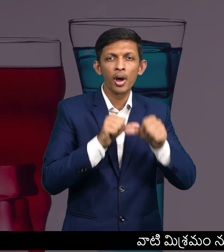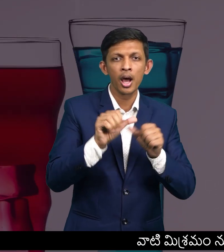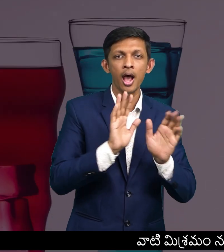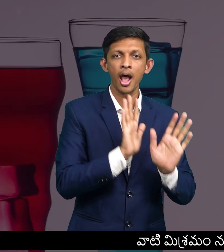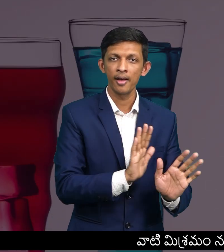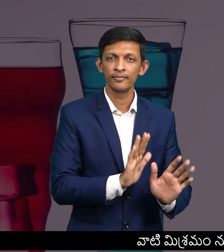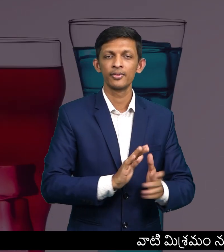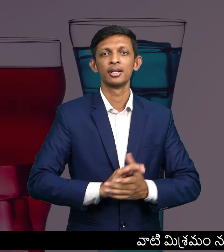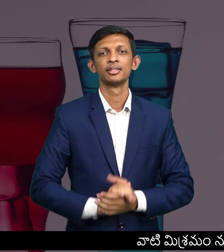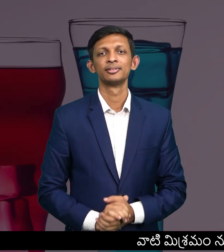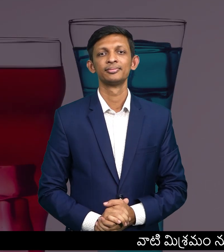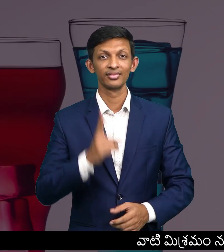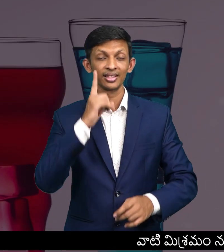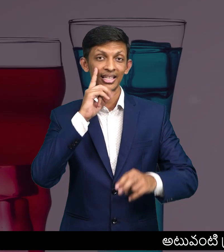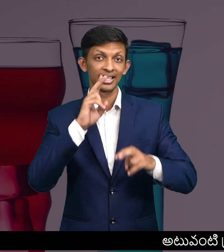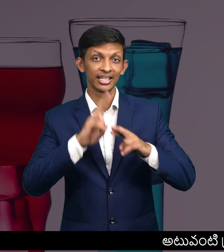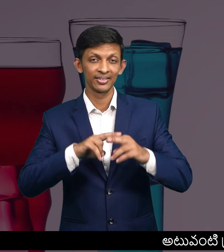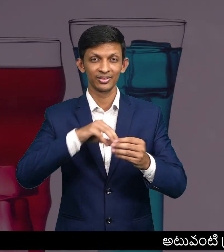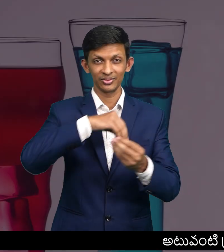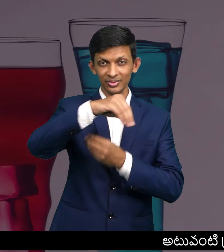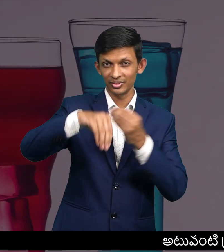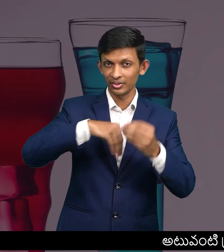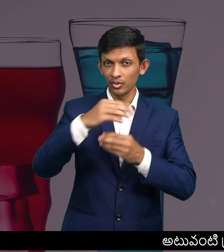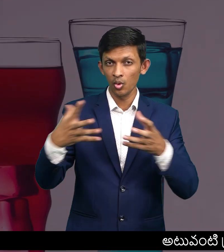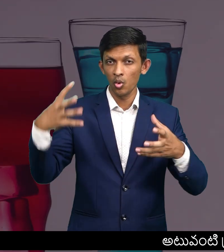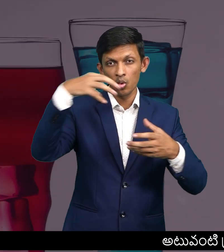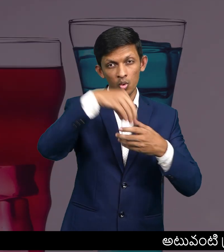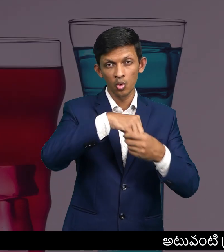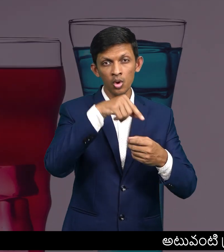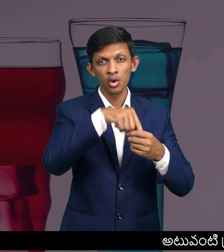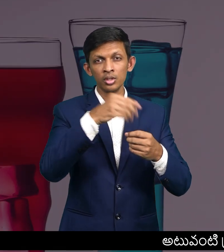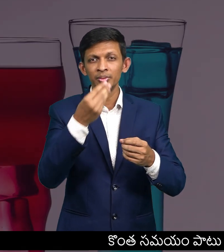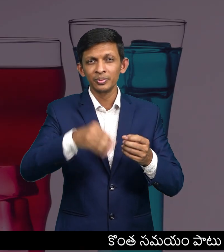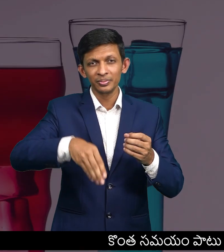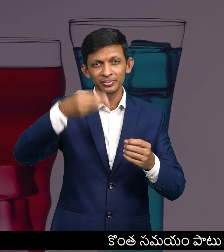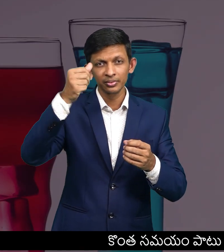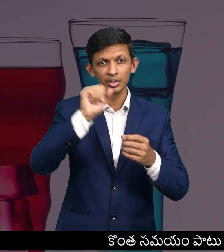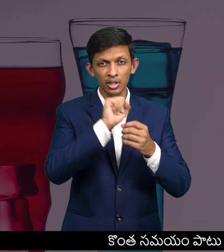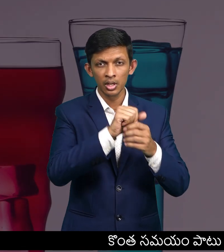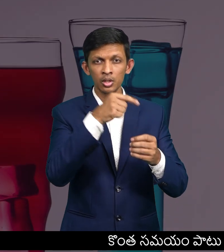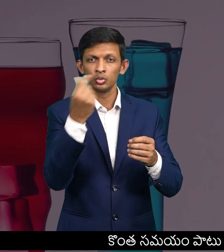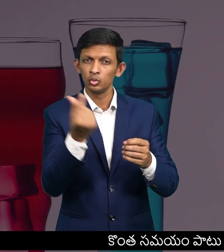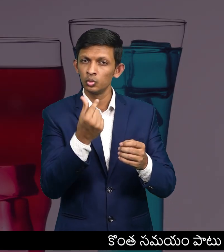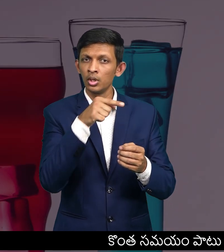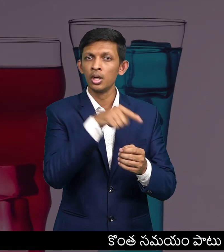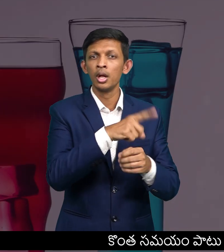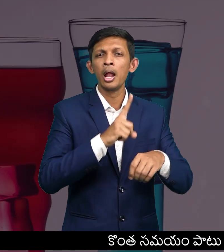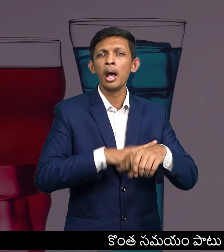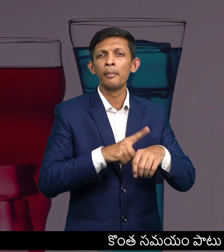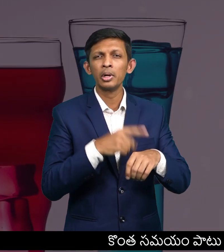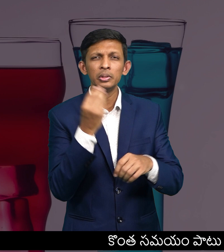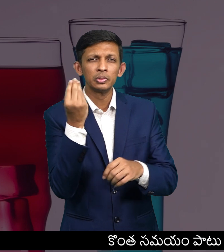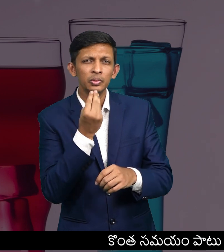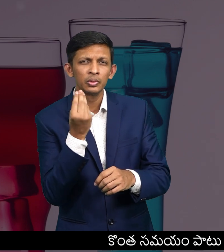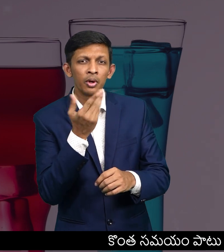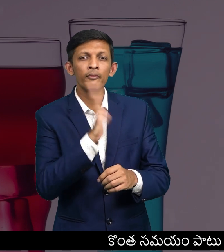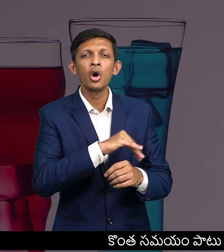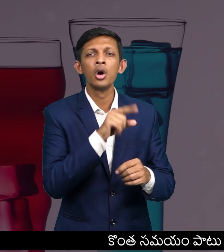చేయవచ్చు. అటువంటి ద్రవాల మిశ్రమాన్ని కొంత సమయం పాటు కదిలించకుండా ఉంచినట్లయితే